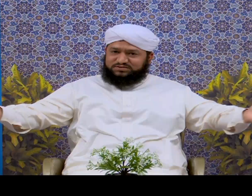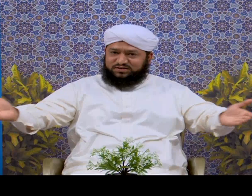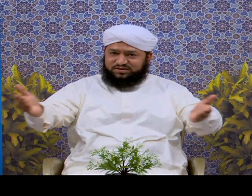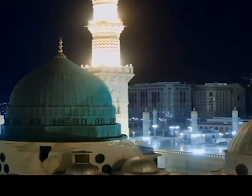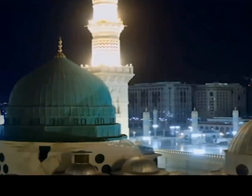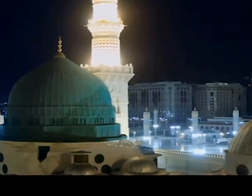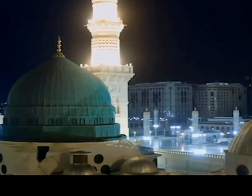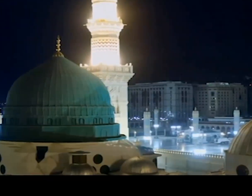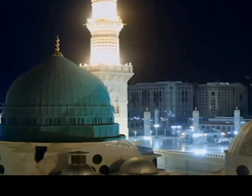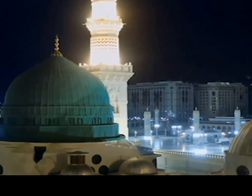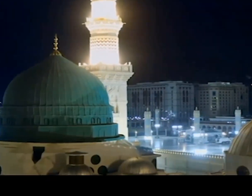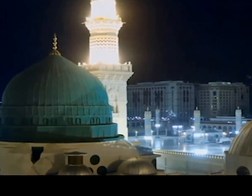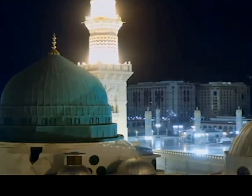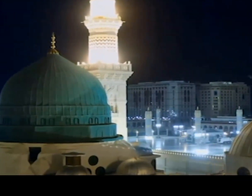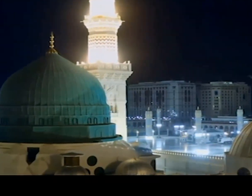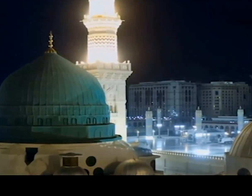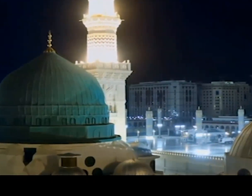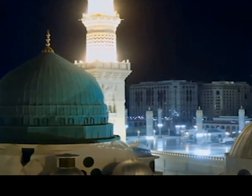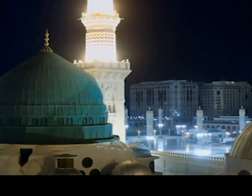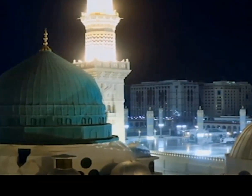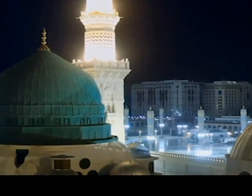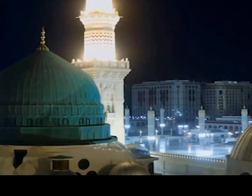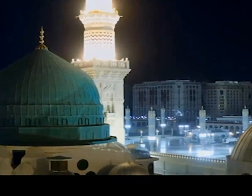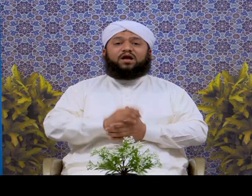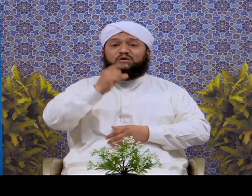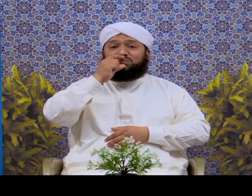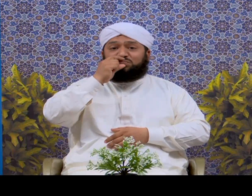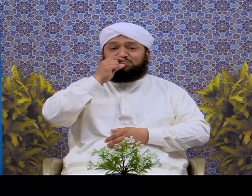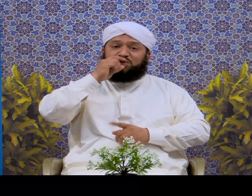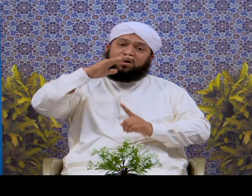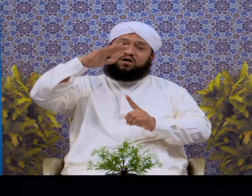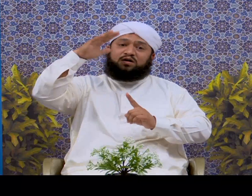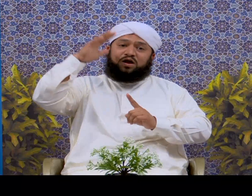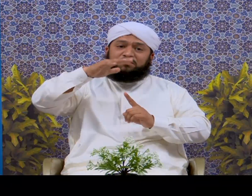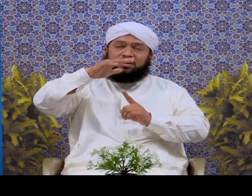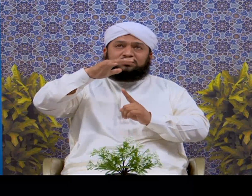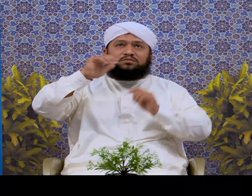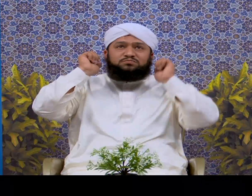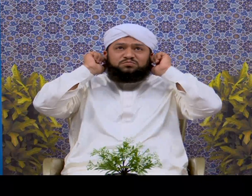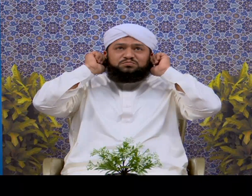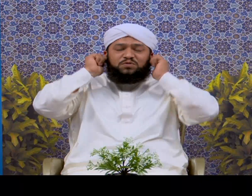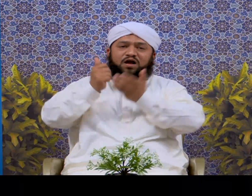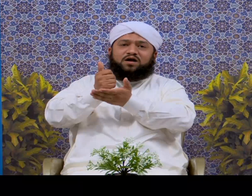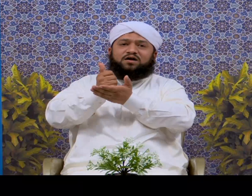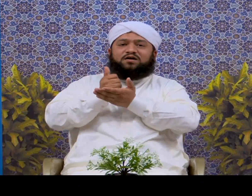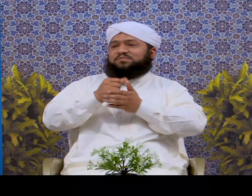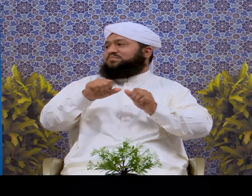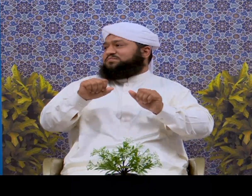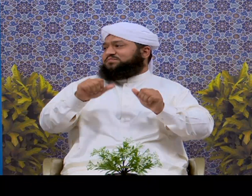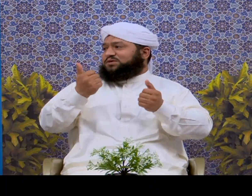محمد صلی اللہ علیہ وآلہ وسلم۔ روزے کی برکت سے توبہ نصیب ہو گئی۔ حضرت شیخ ابو بکر شبلی